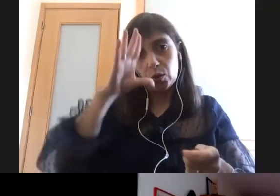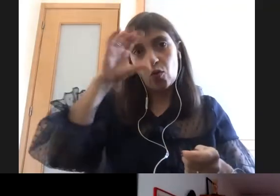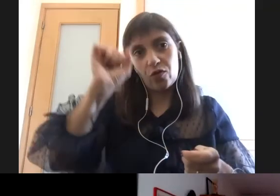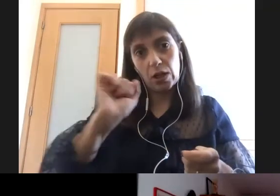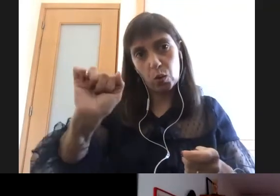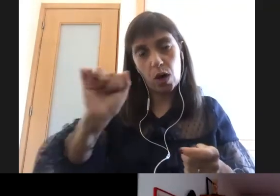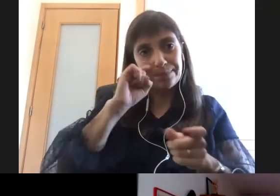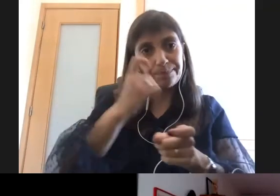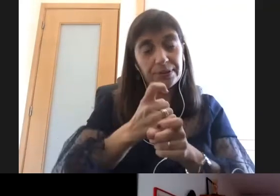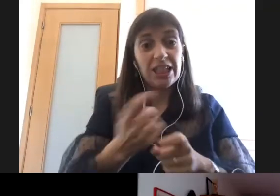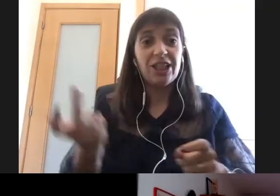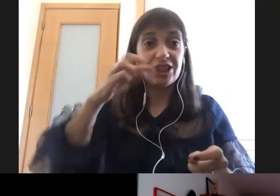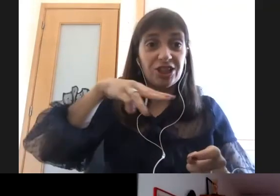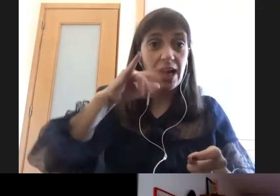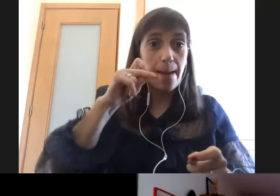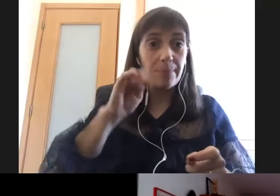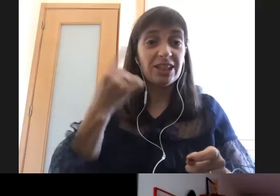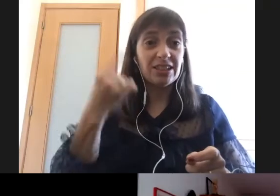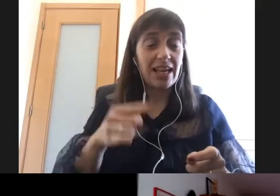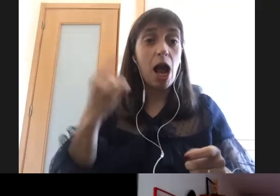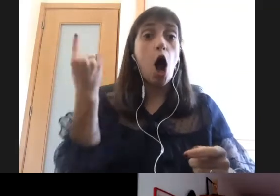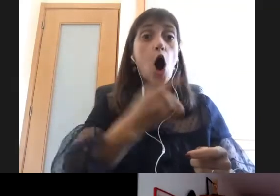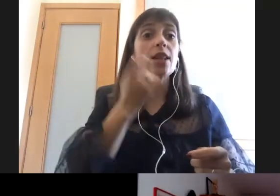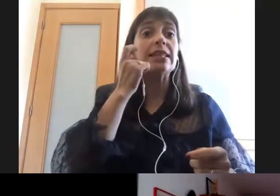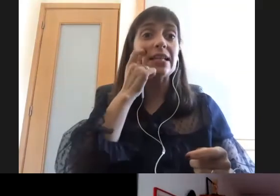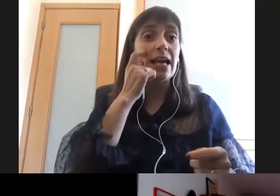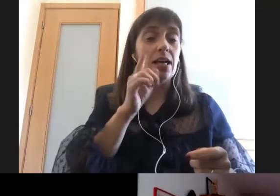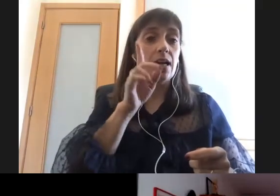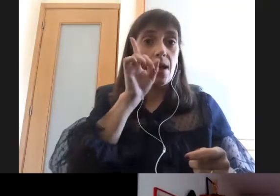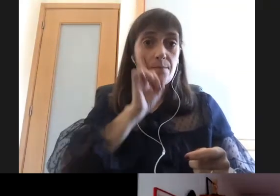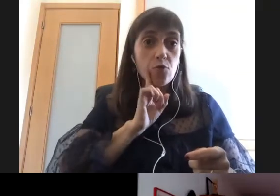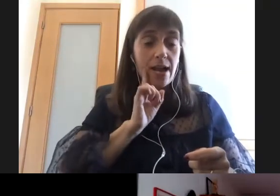em Minas tem a ordem de Dona Maria, que era a rainha, Dona Maria Louca.